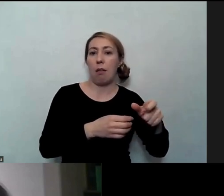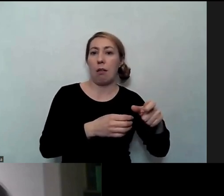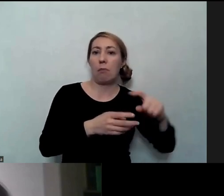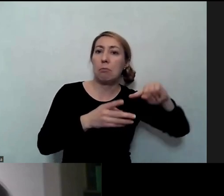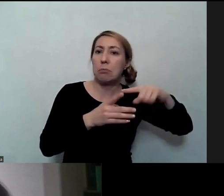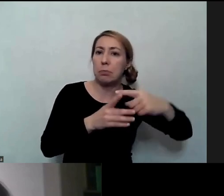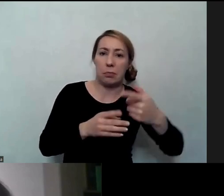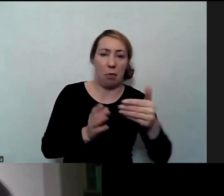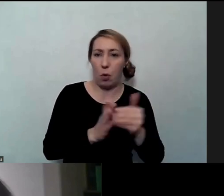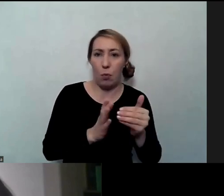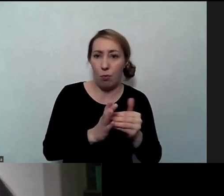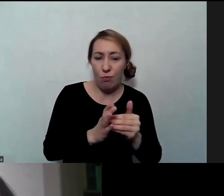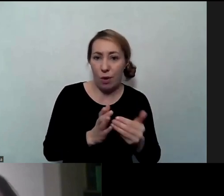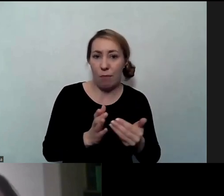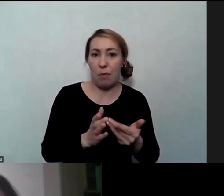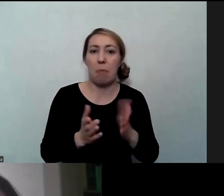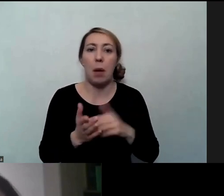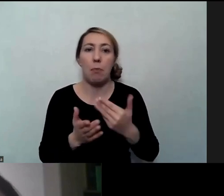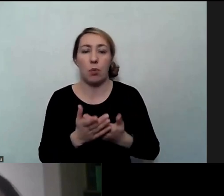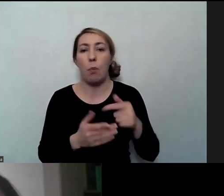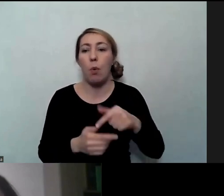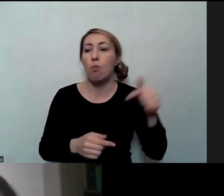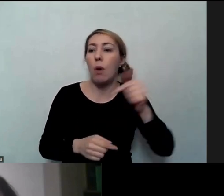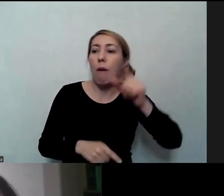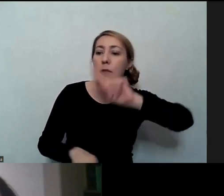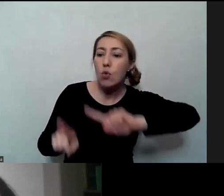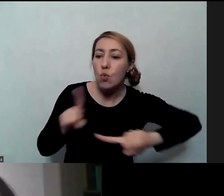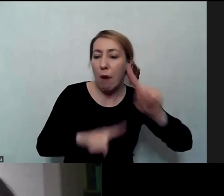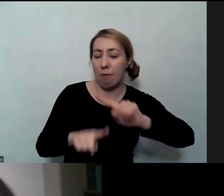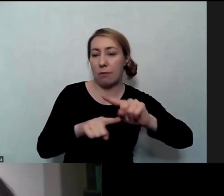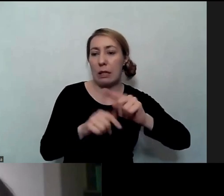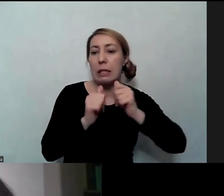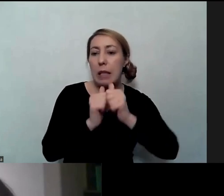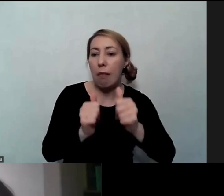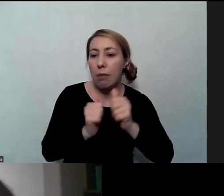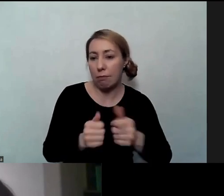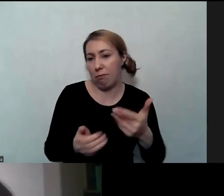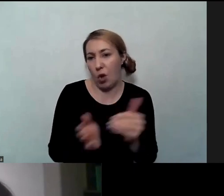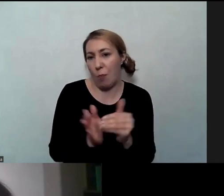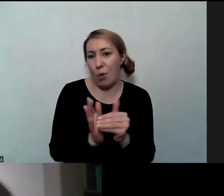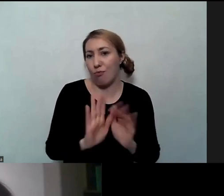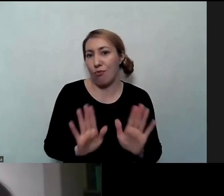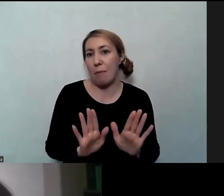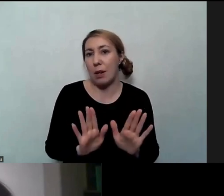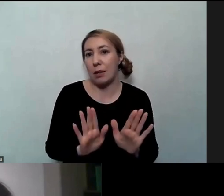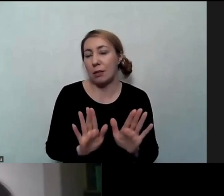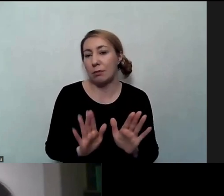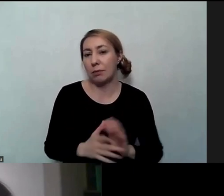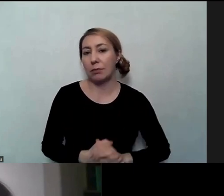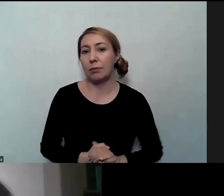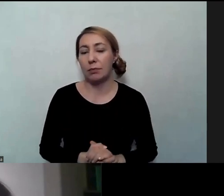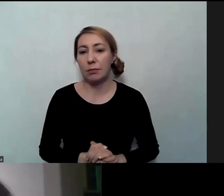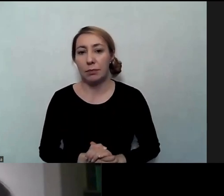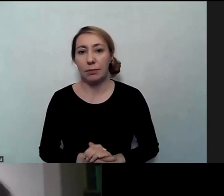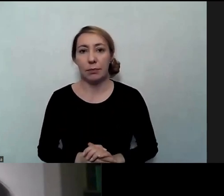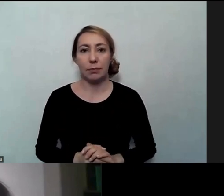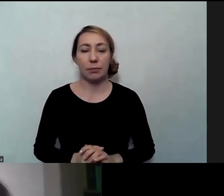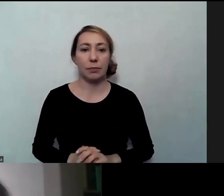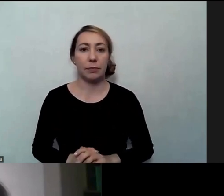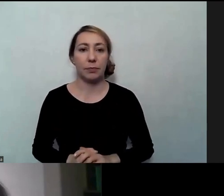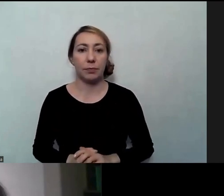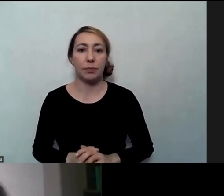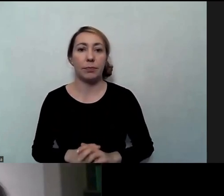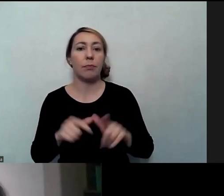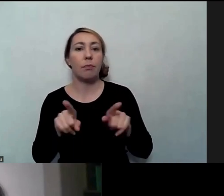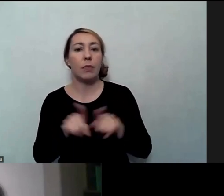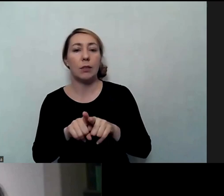będzie musiał na przykład wytłumaczyć zadania, na czym polegają w danym teście. No i